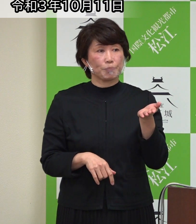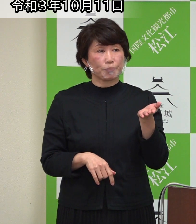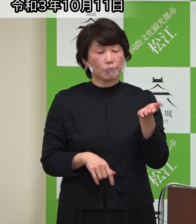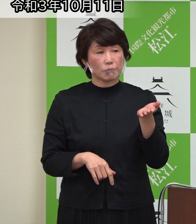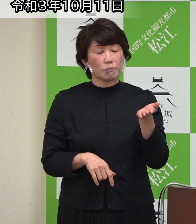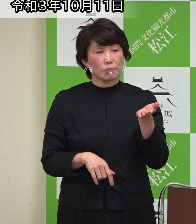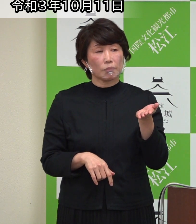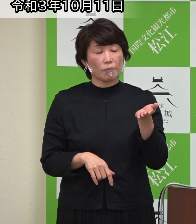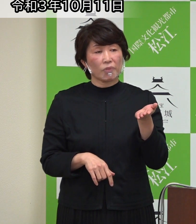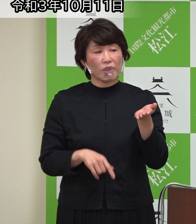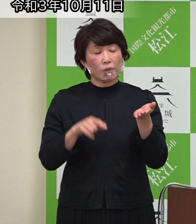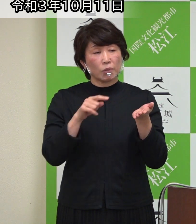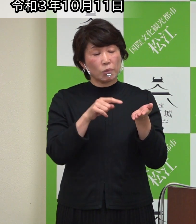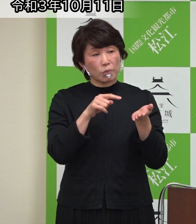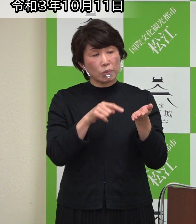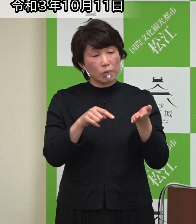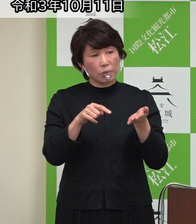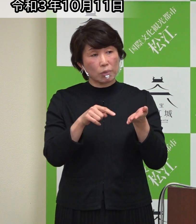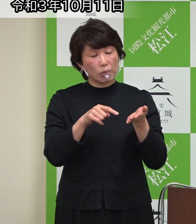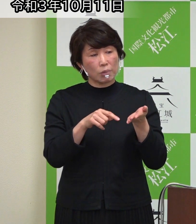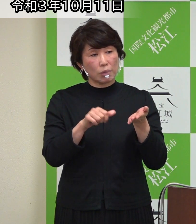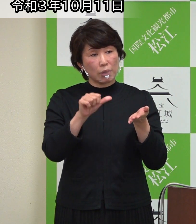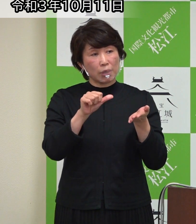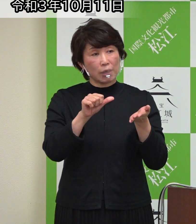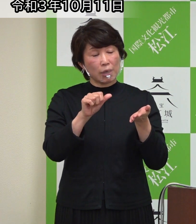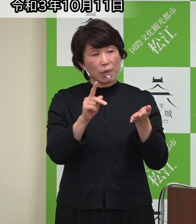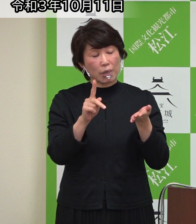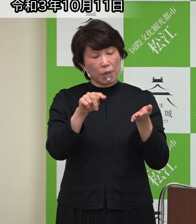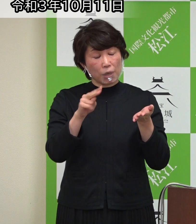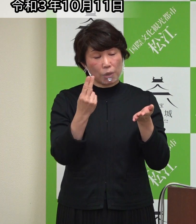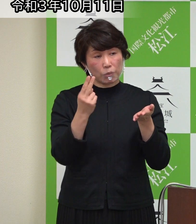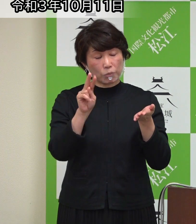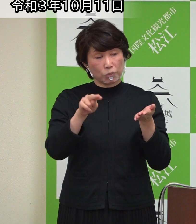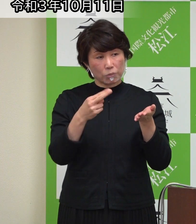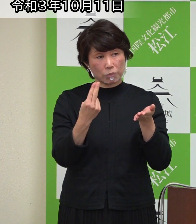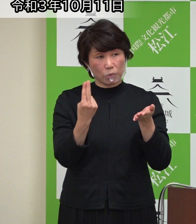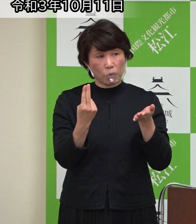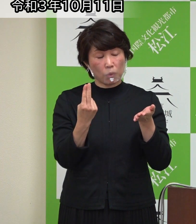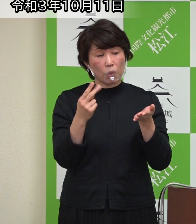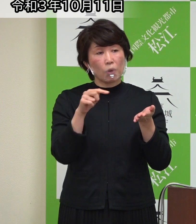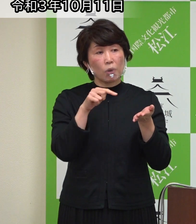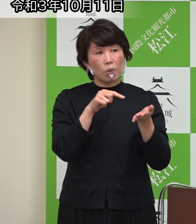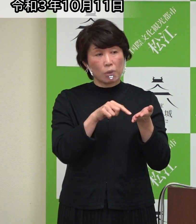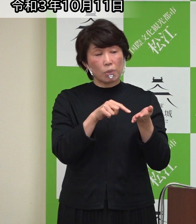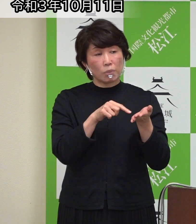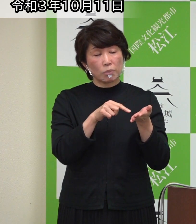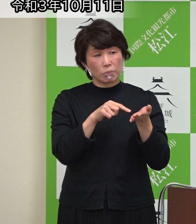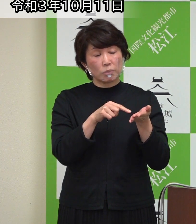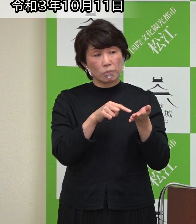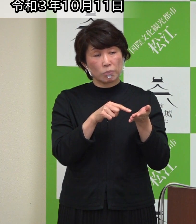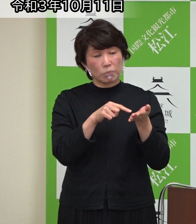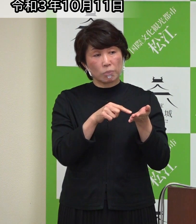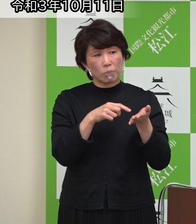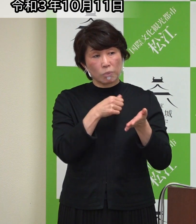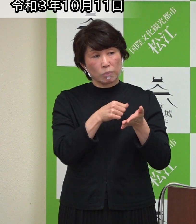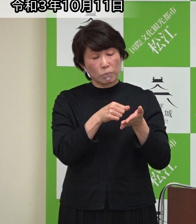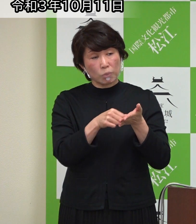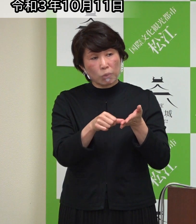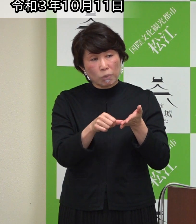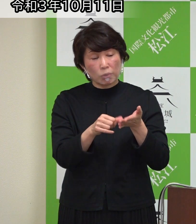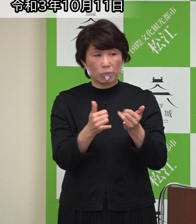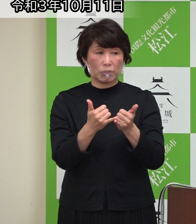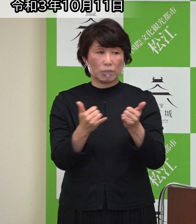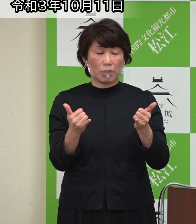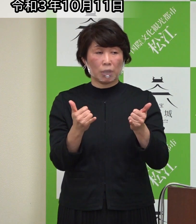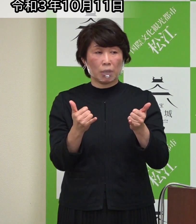アカウントの方向性を持っていきたいかっていうので、そのフォローしていただけるかっていうのにはおのずと答えが見えてくるん